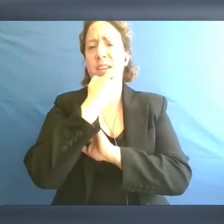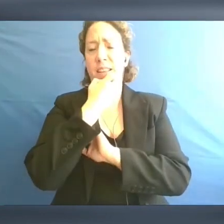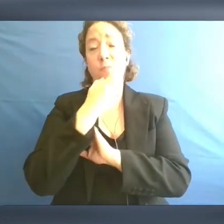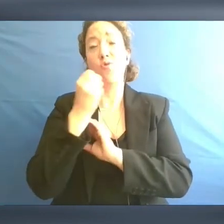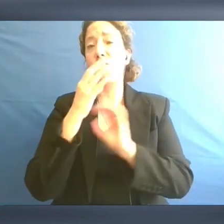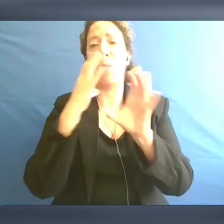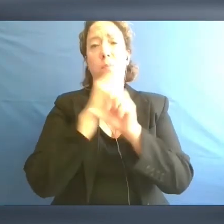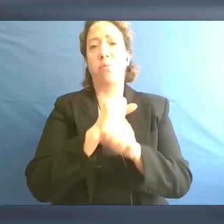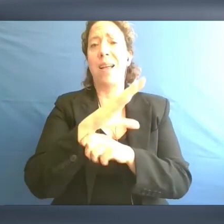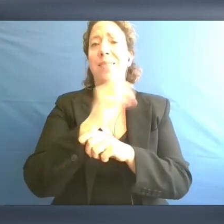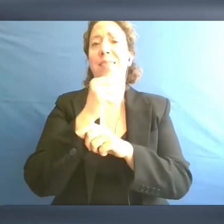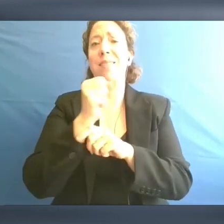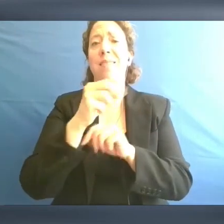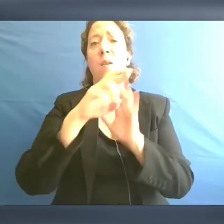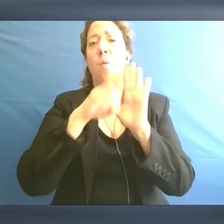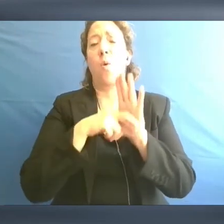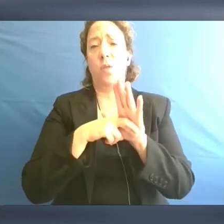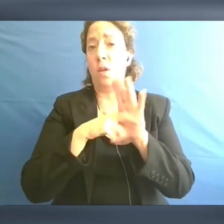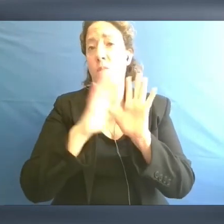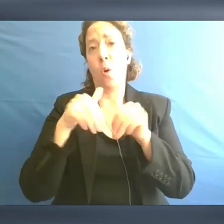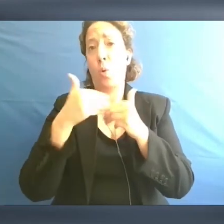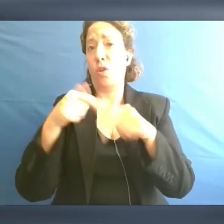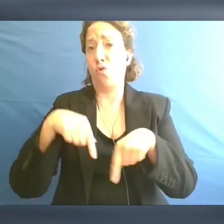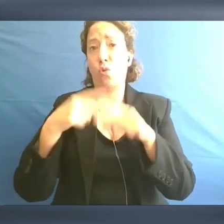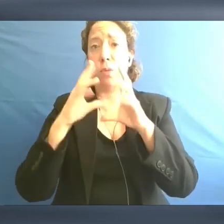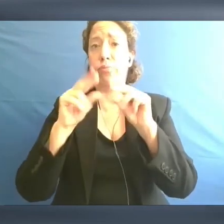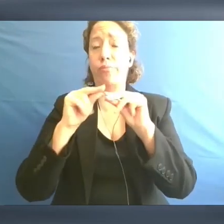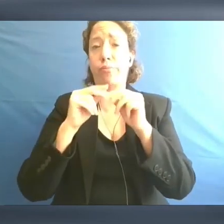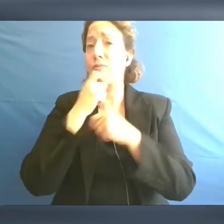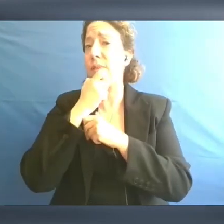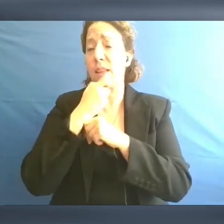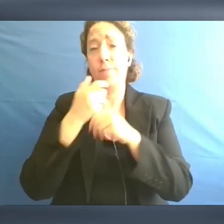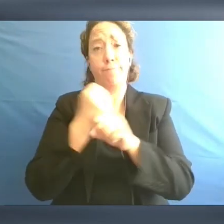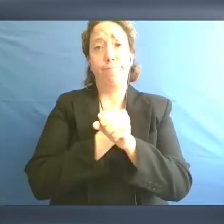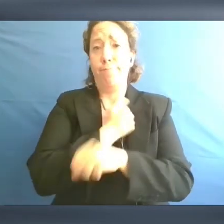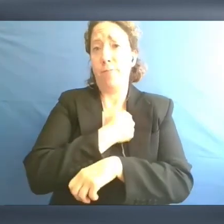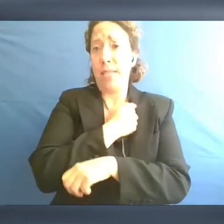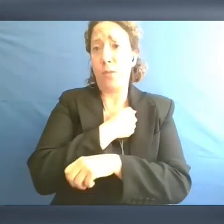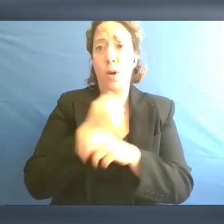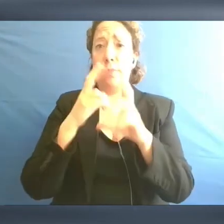d'utiliser l'acronyme ACT Rule, je vais continuer à le faire aujourd'hui, je m'excuse de cet anglicisme.